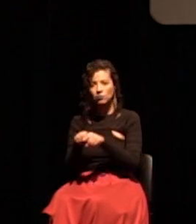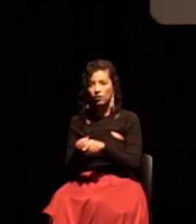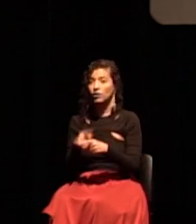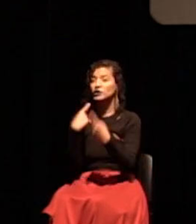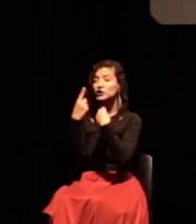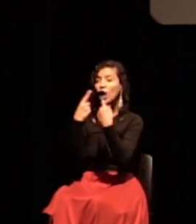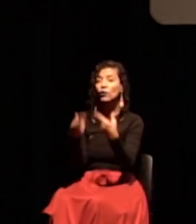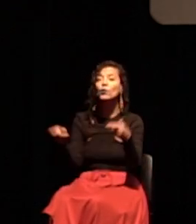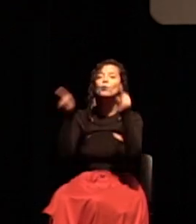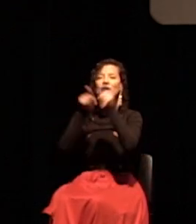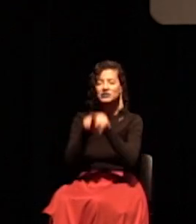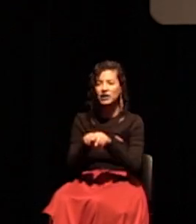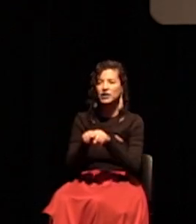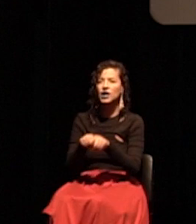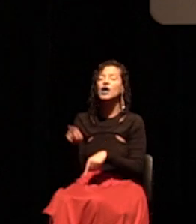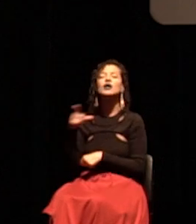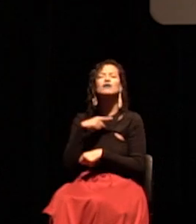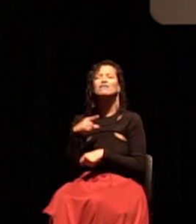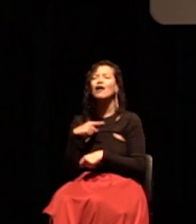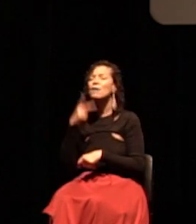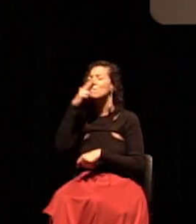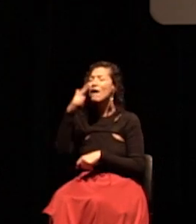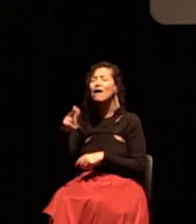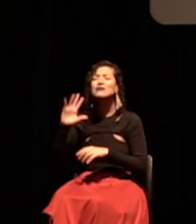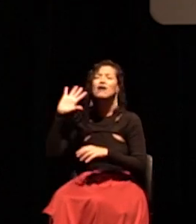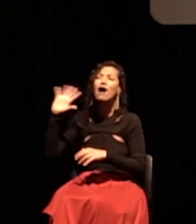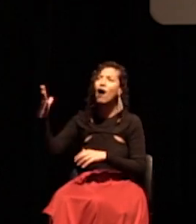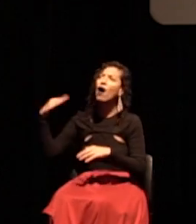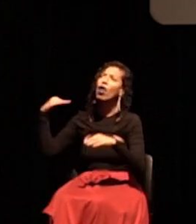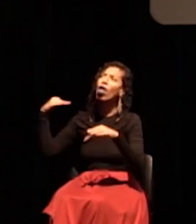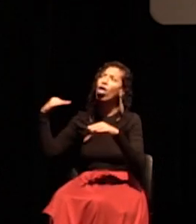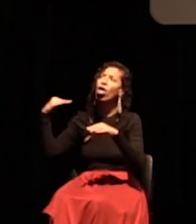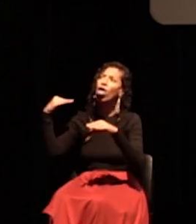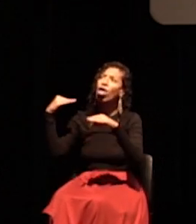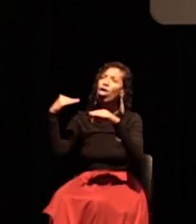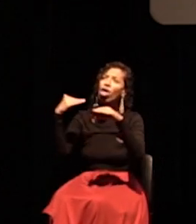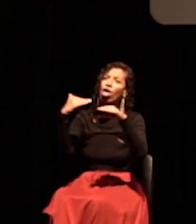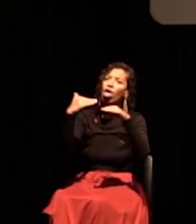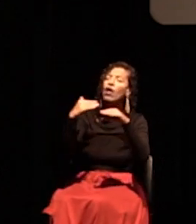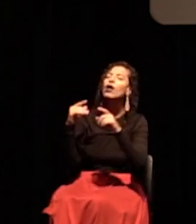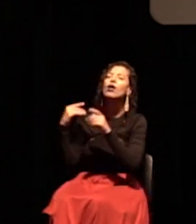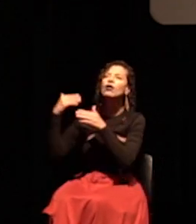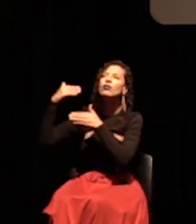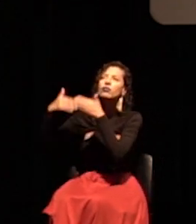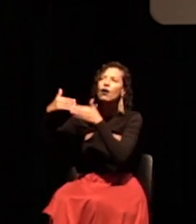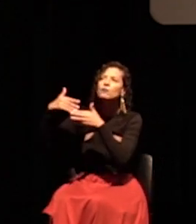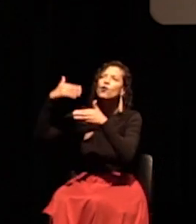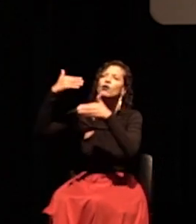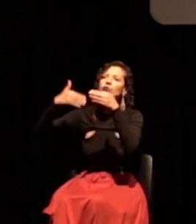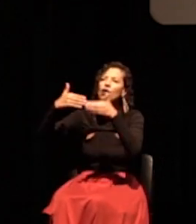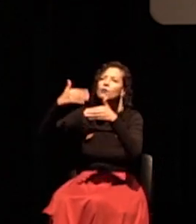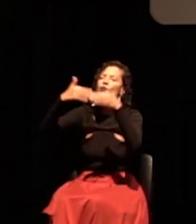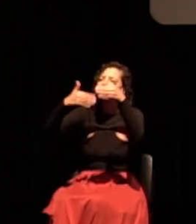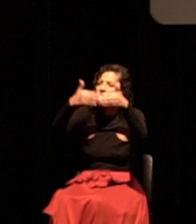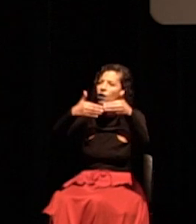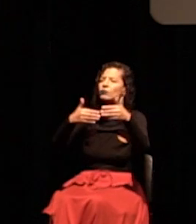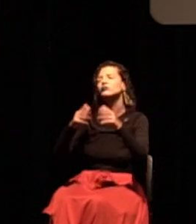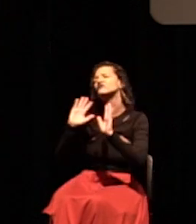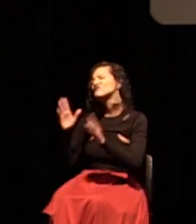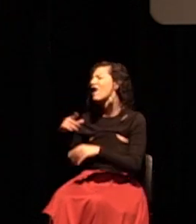que rompe uma questão linear em relação às abordagens temporais, que nós tanto conversamos,